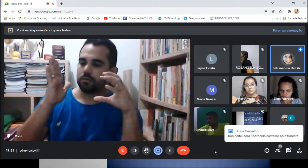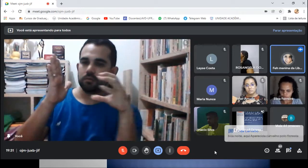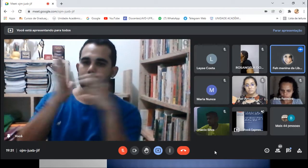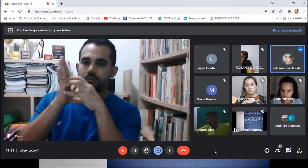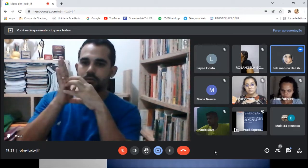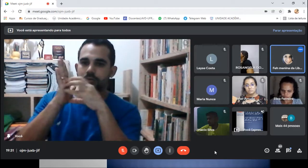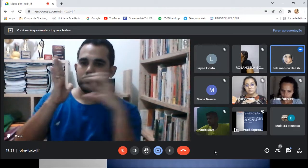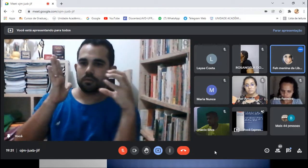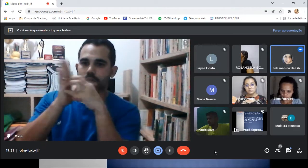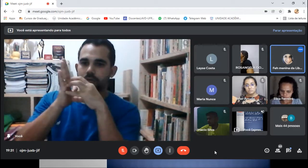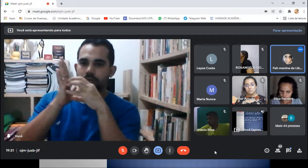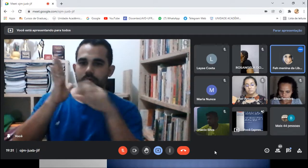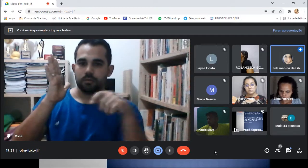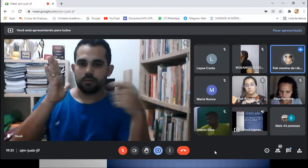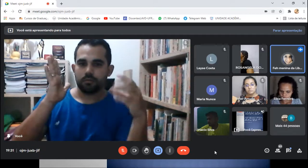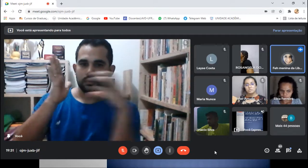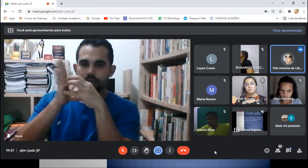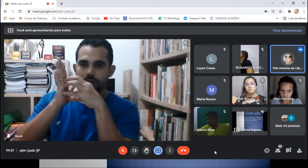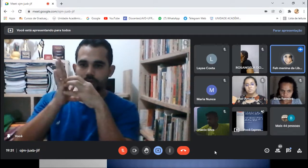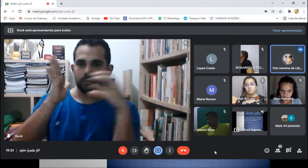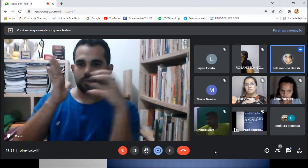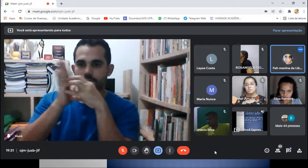símbolos. Este é o sinal para símbolo.